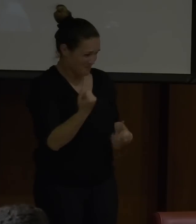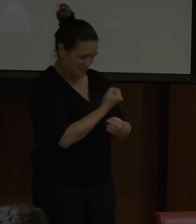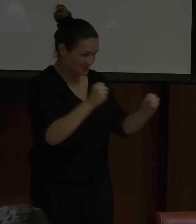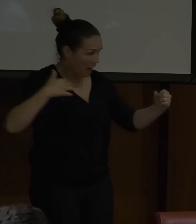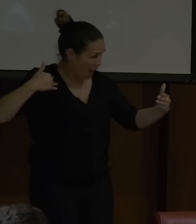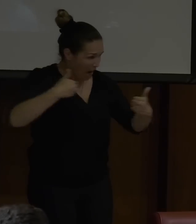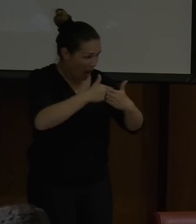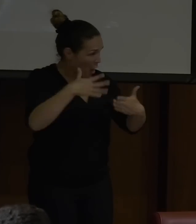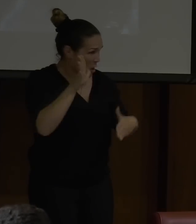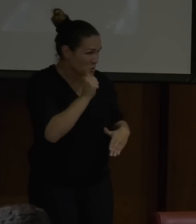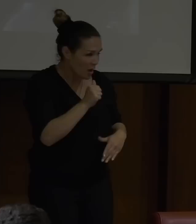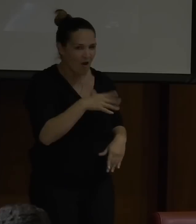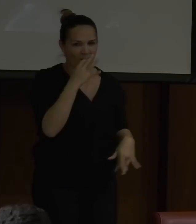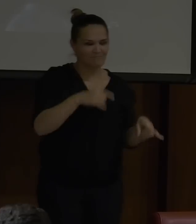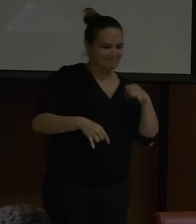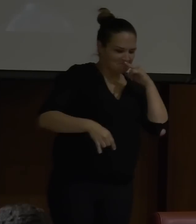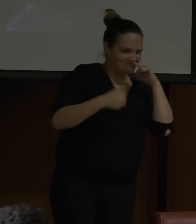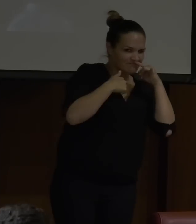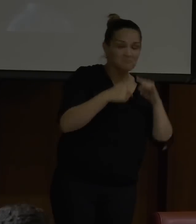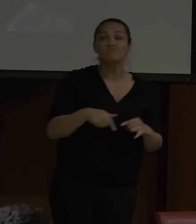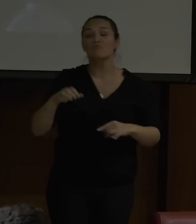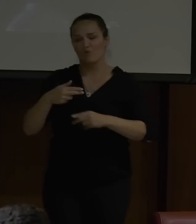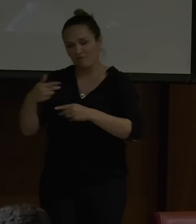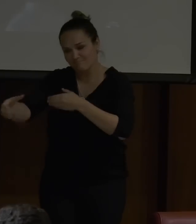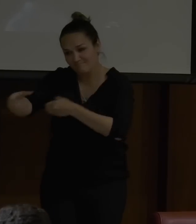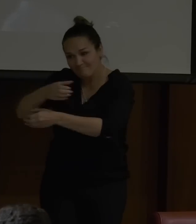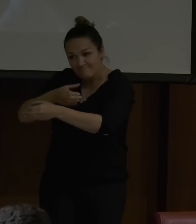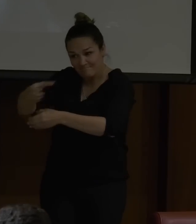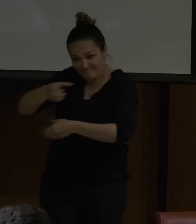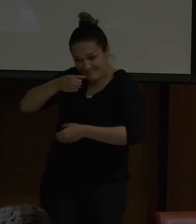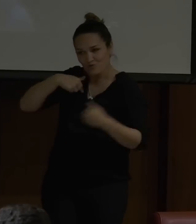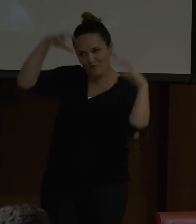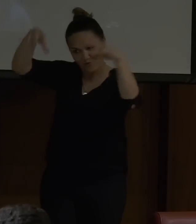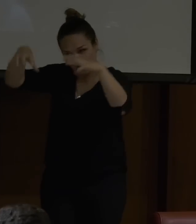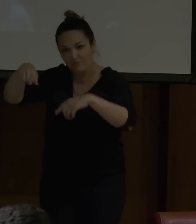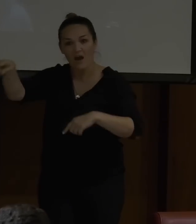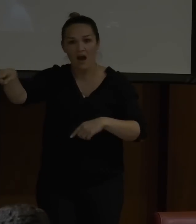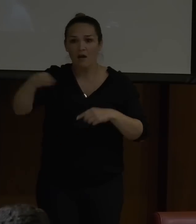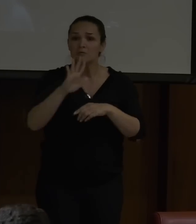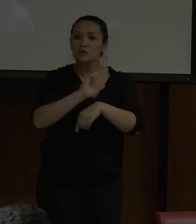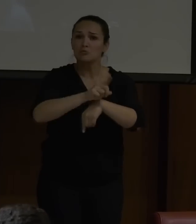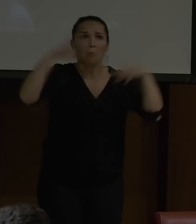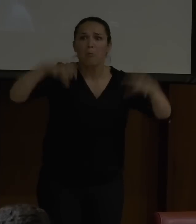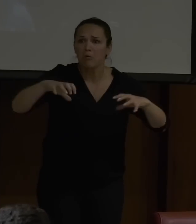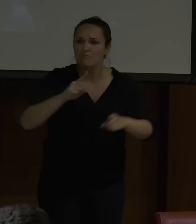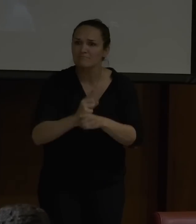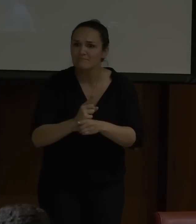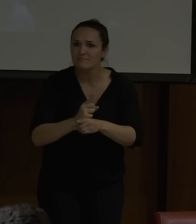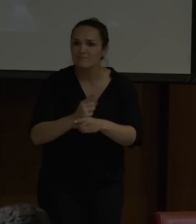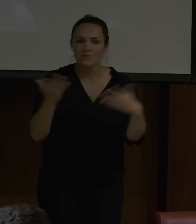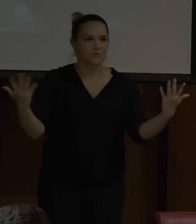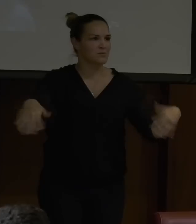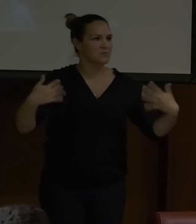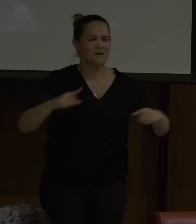No alcanzaron a pasar 5 minutos cuando de pronto cambió el clima y se regó la sierra con un voraz aguacero. Todo ocurrió